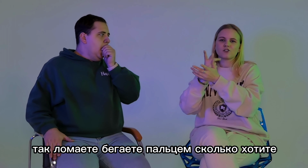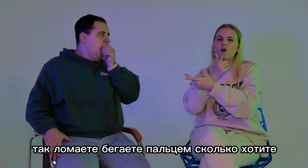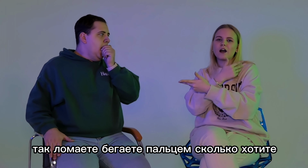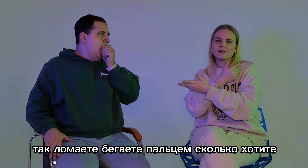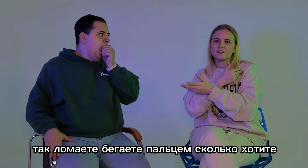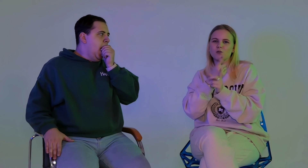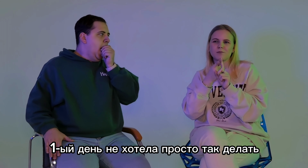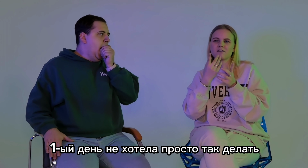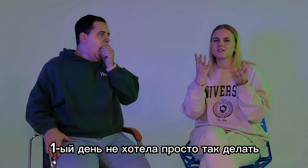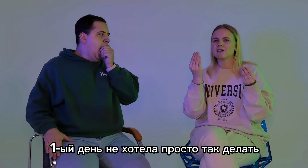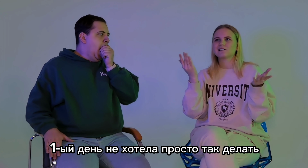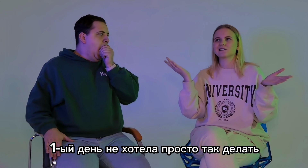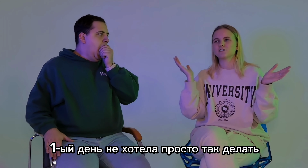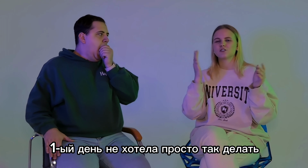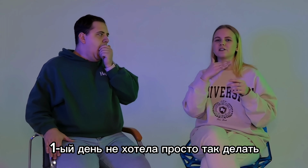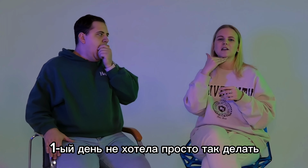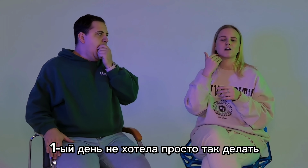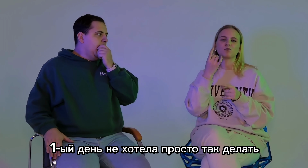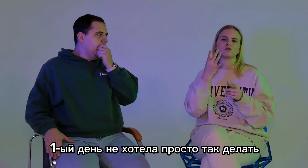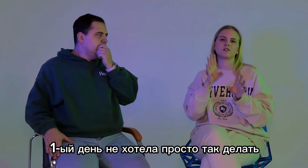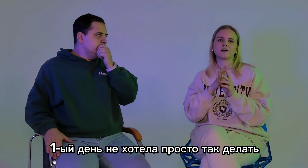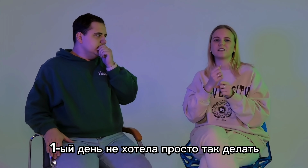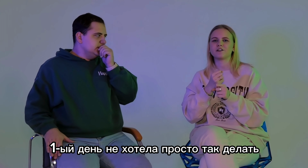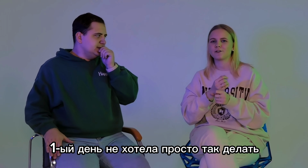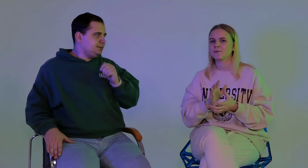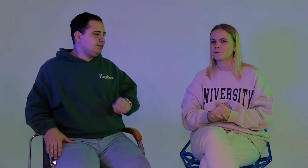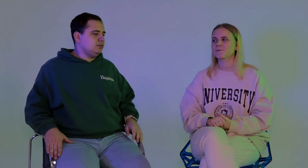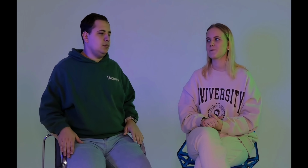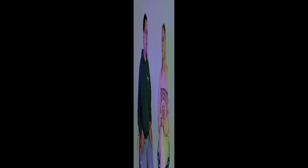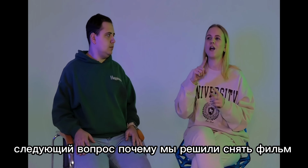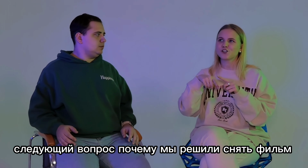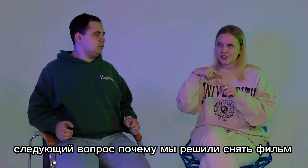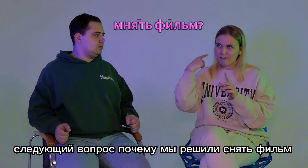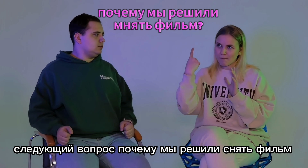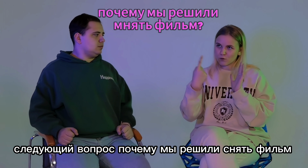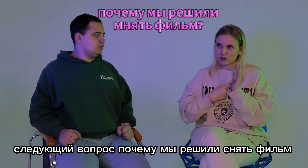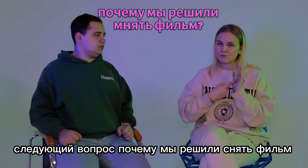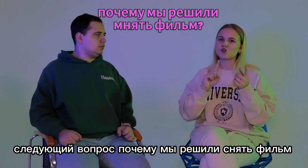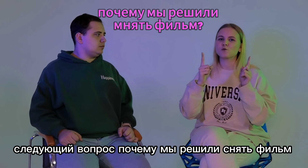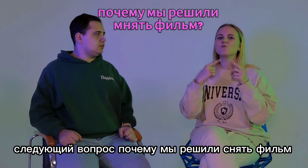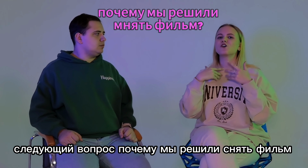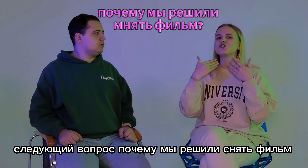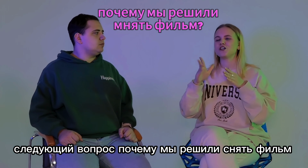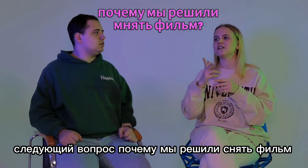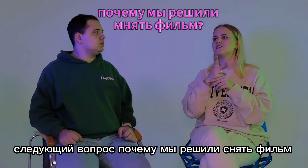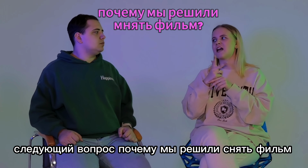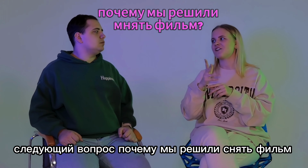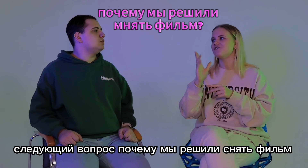сколько хотите, но первый день не хотела просто так делать. Следующий вопрос. Почему мы решили снять